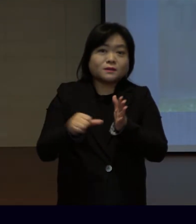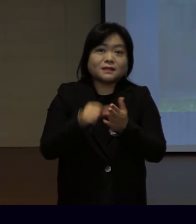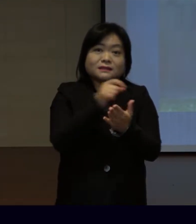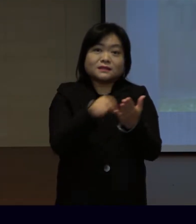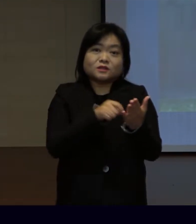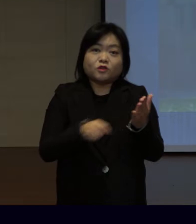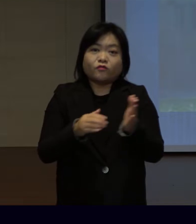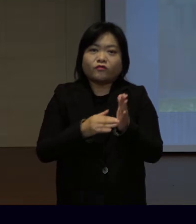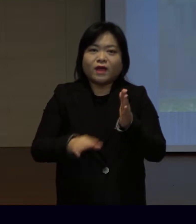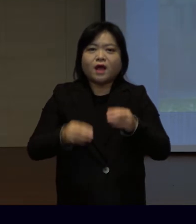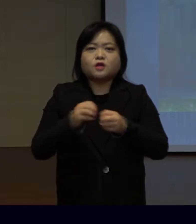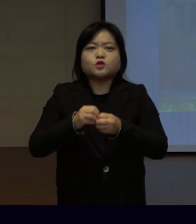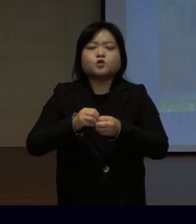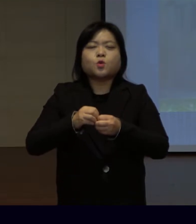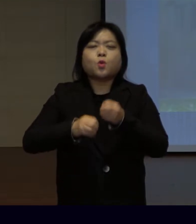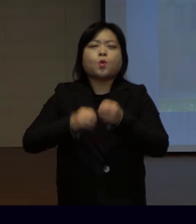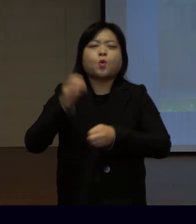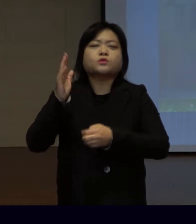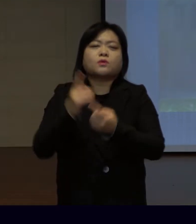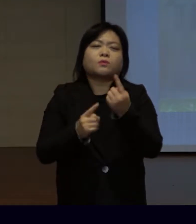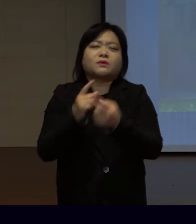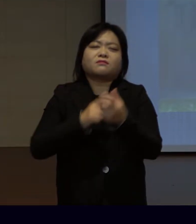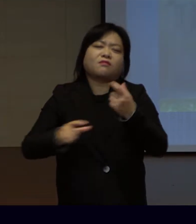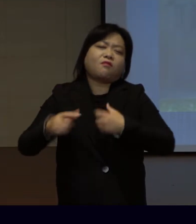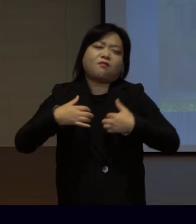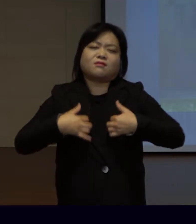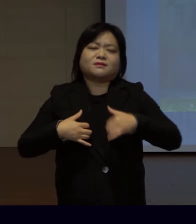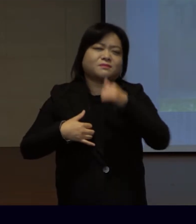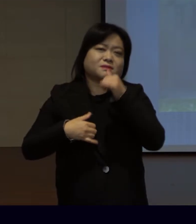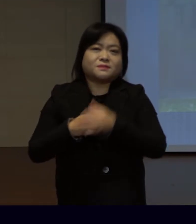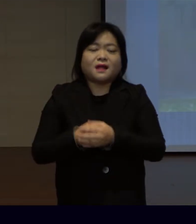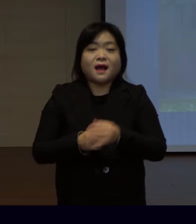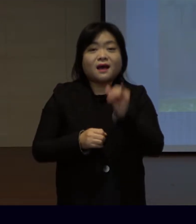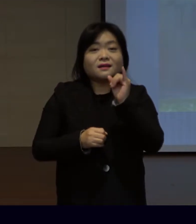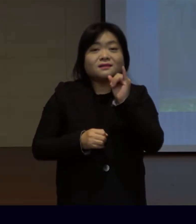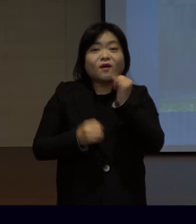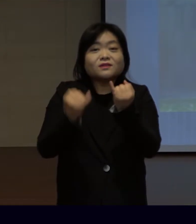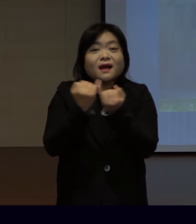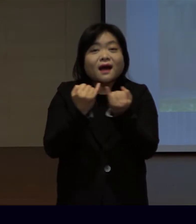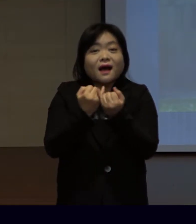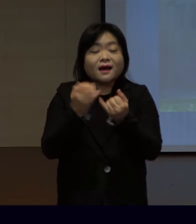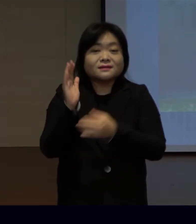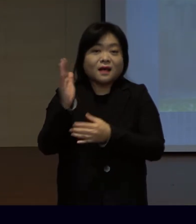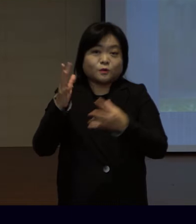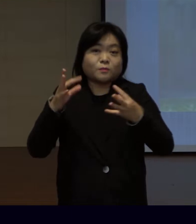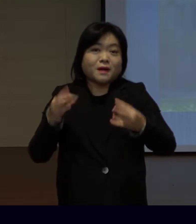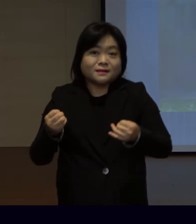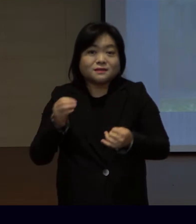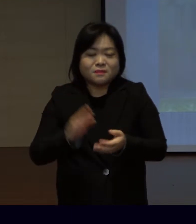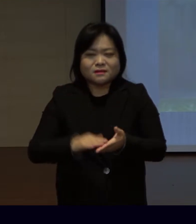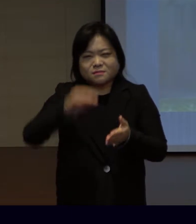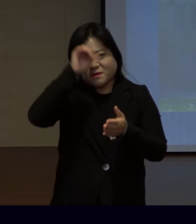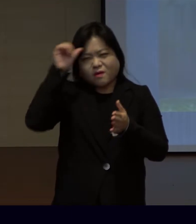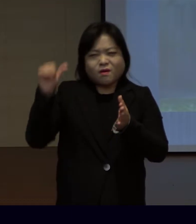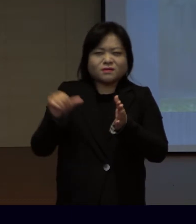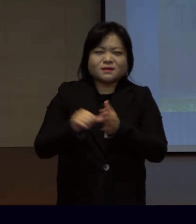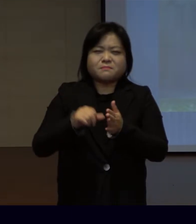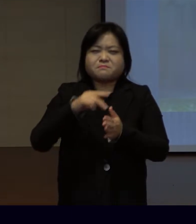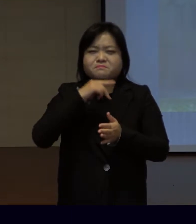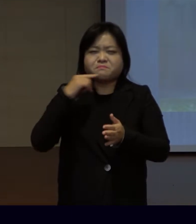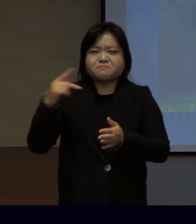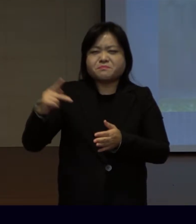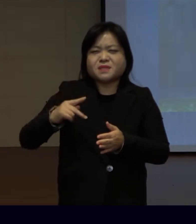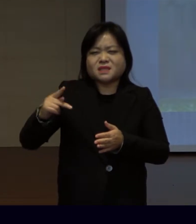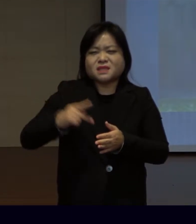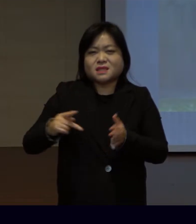더 재밌습니다. 뭐 여자들 얘기도 물론 많지만 뭐 평생 빚을 져서